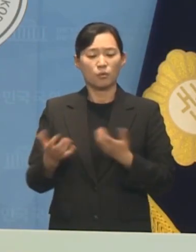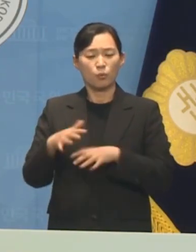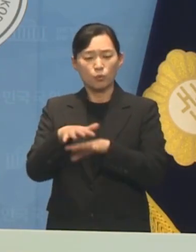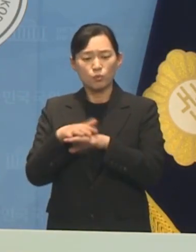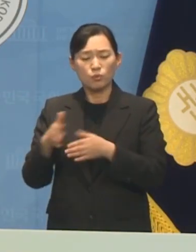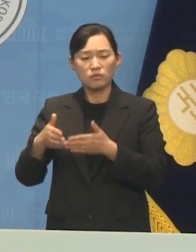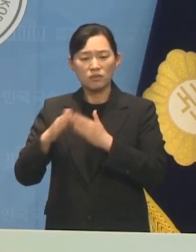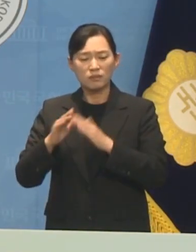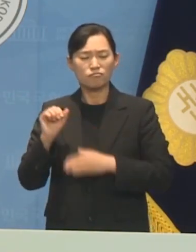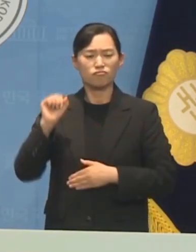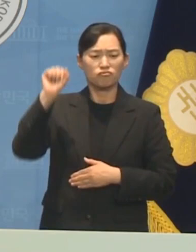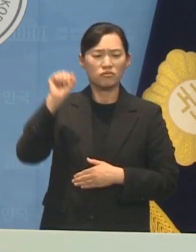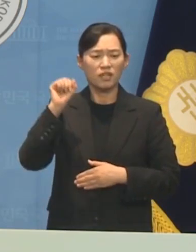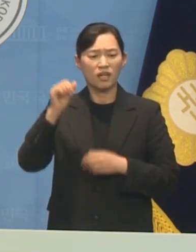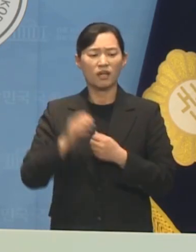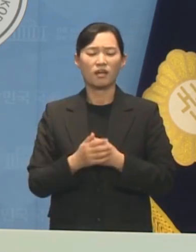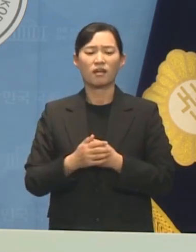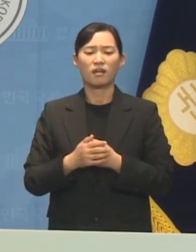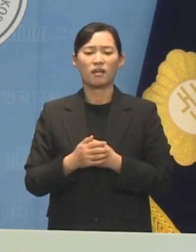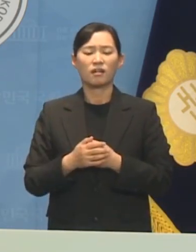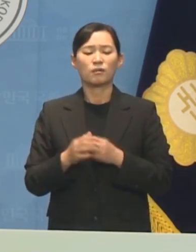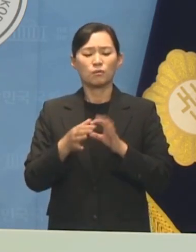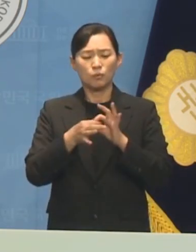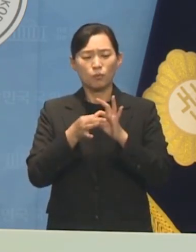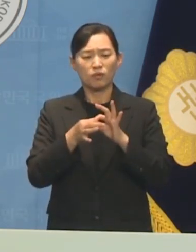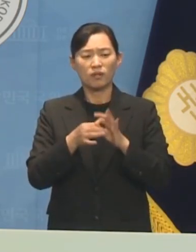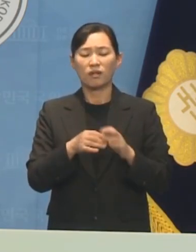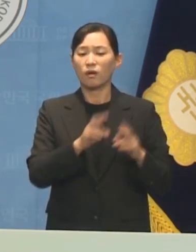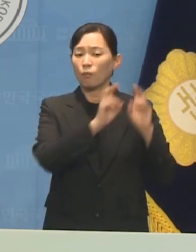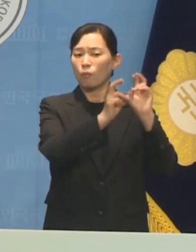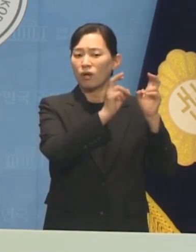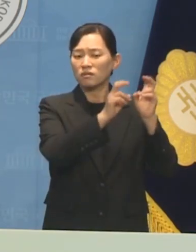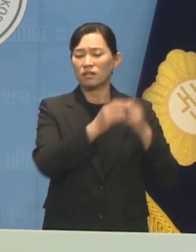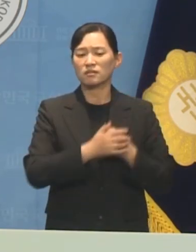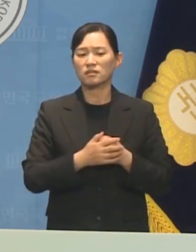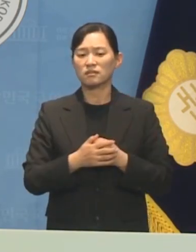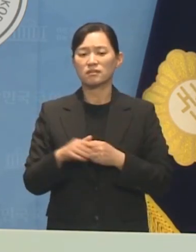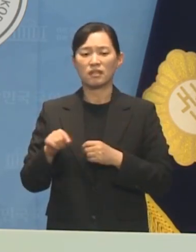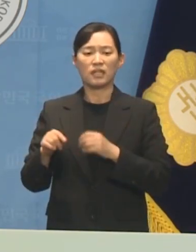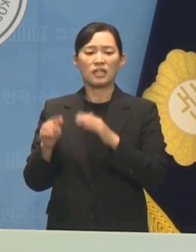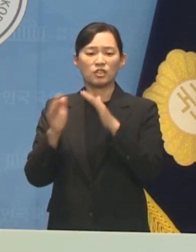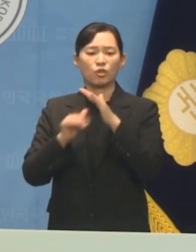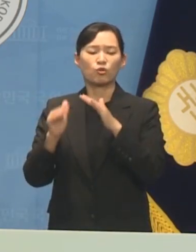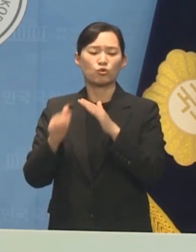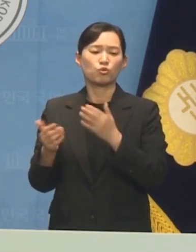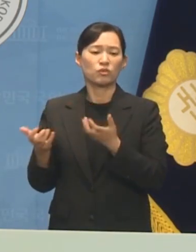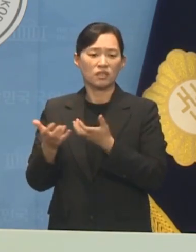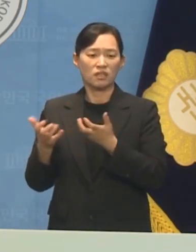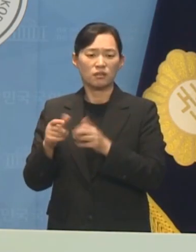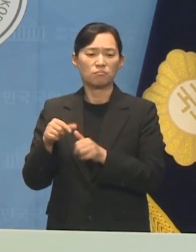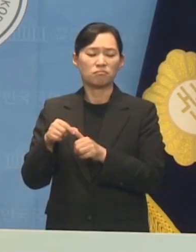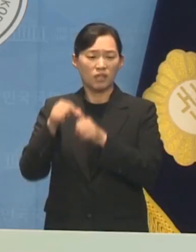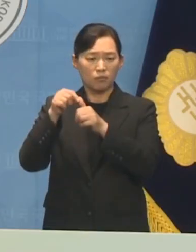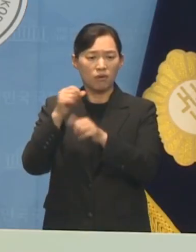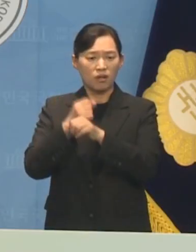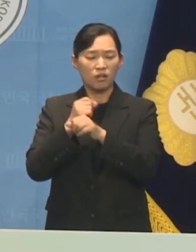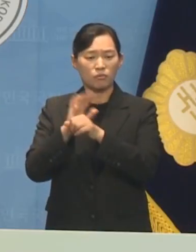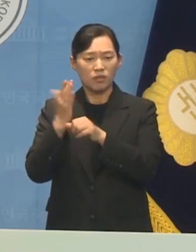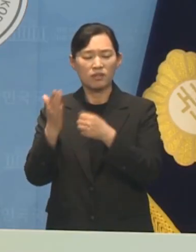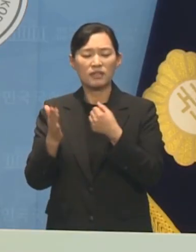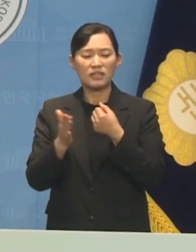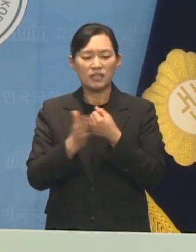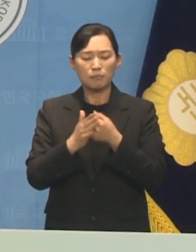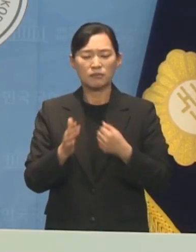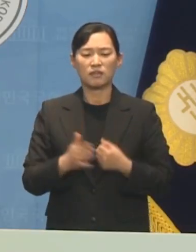및 투쟁, 소송을 통해 청원아이스사 측은 저희를 정규직으로 채용해야 하는 상황이 되자